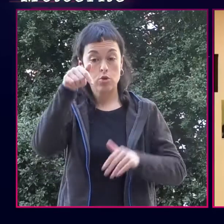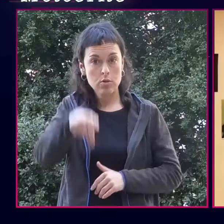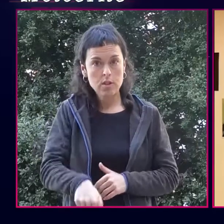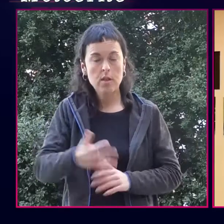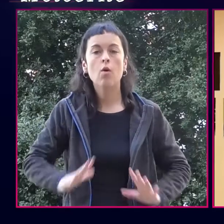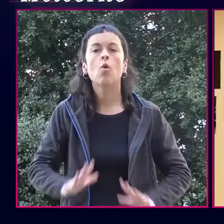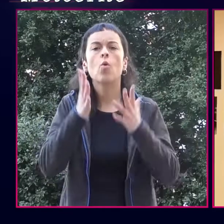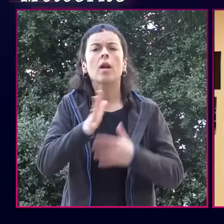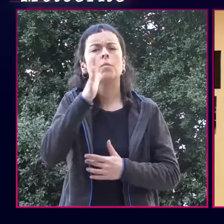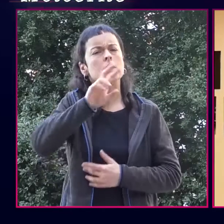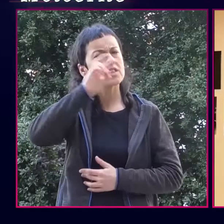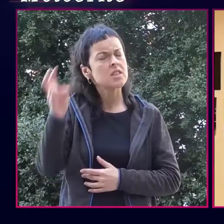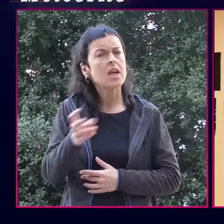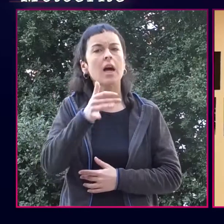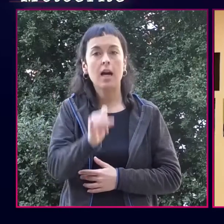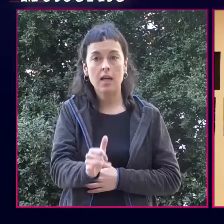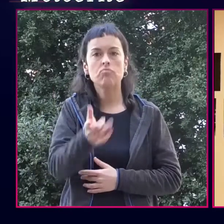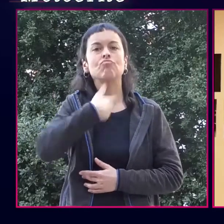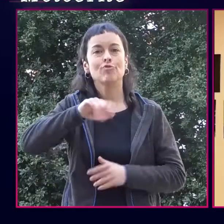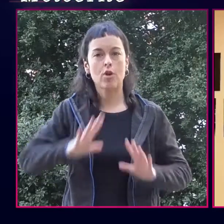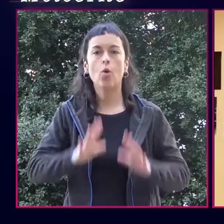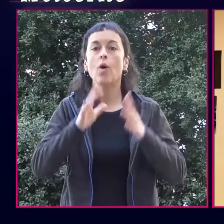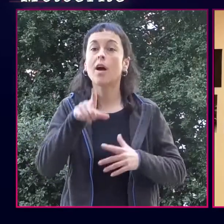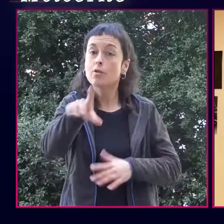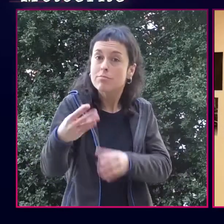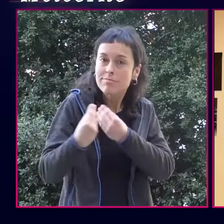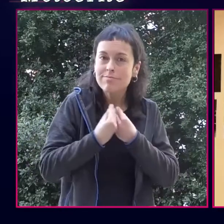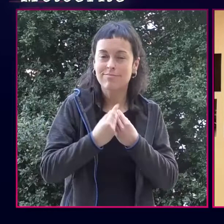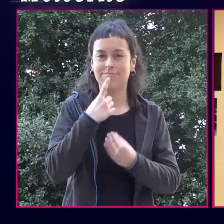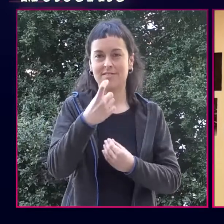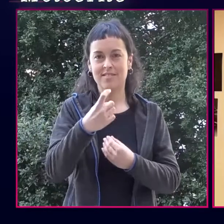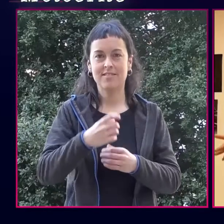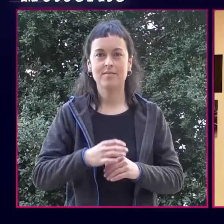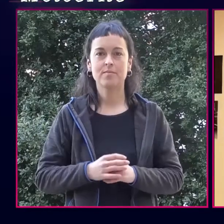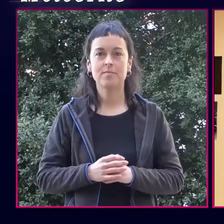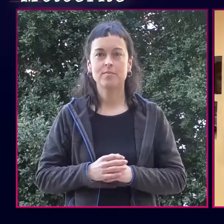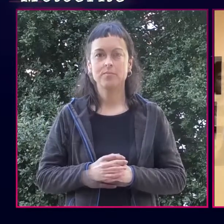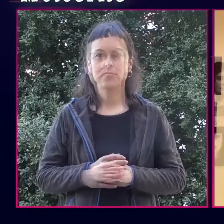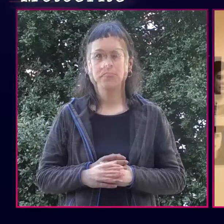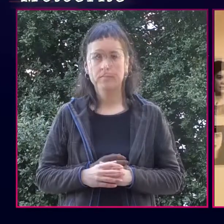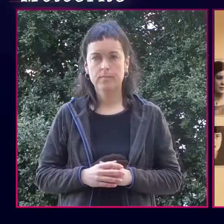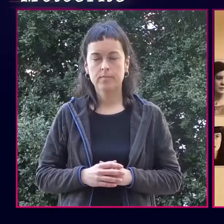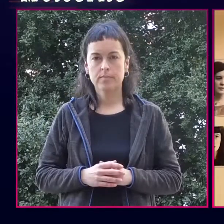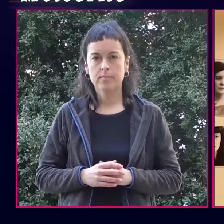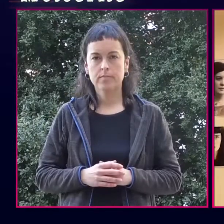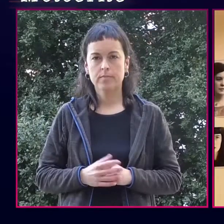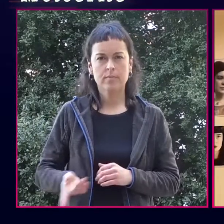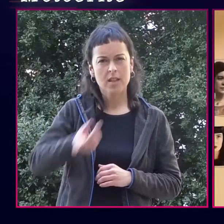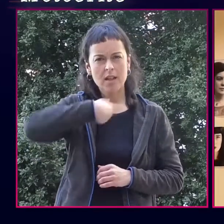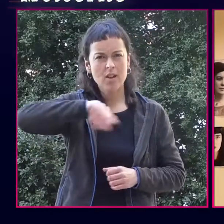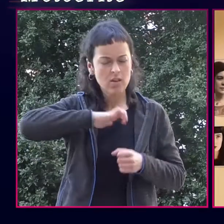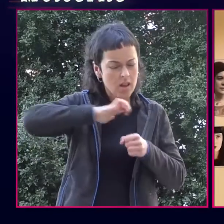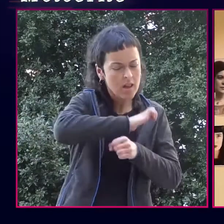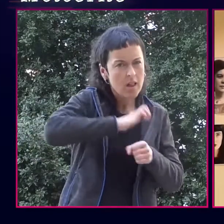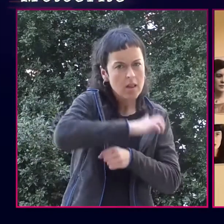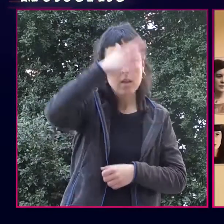siguen quedando millones de razones por las que estar en huelga, nos vamos a la huelga y esperamos que te vengas con nosotros. Que nos